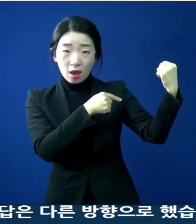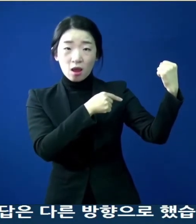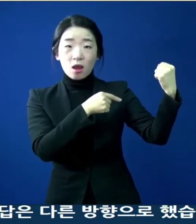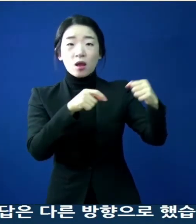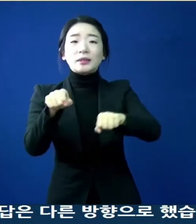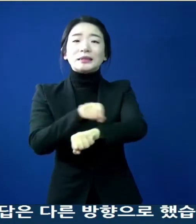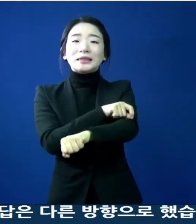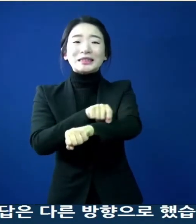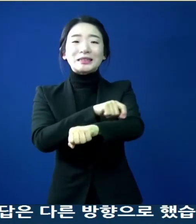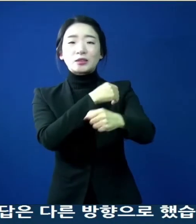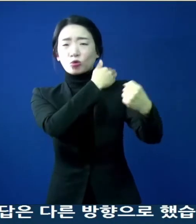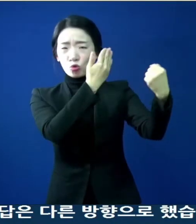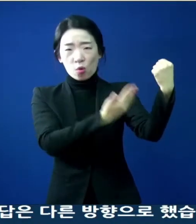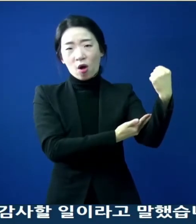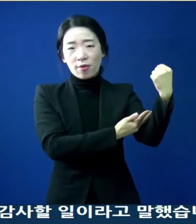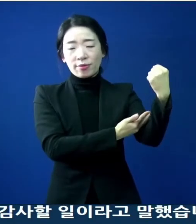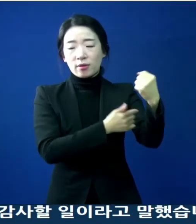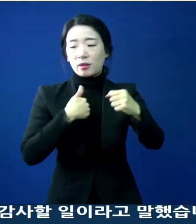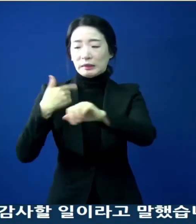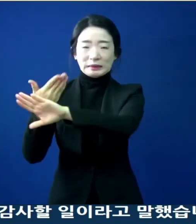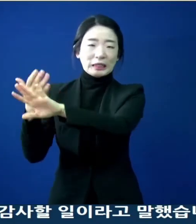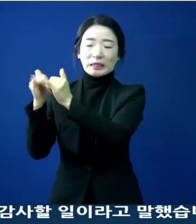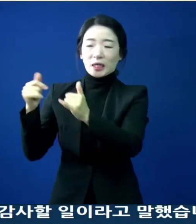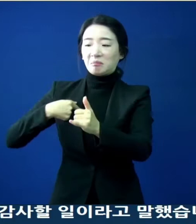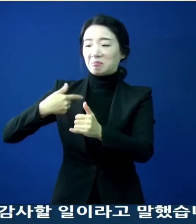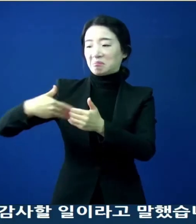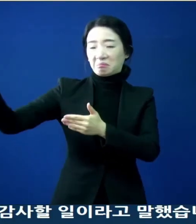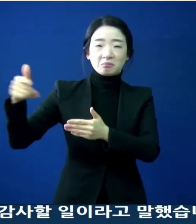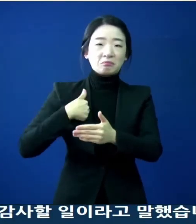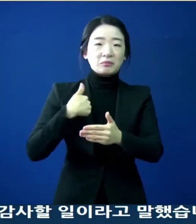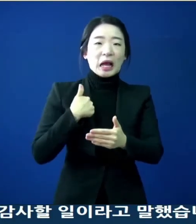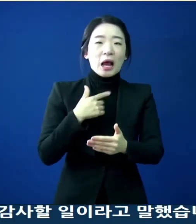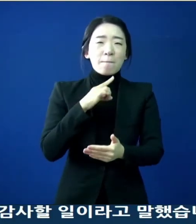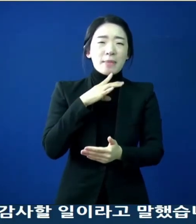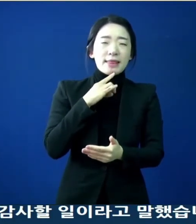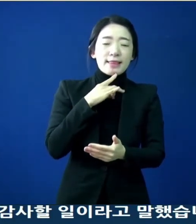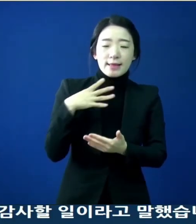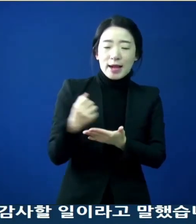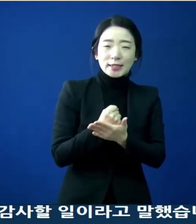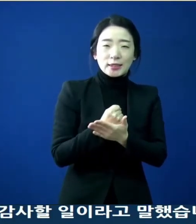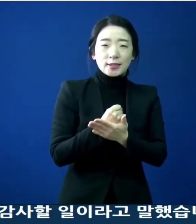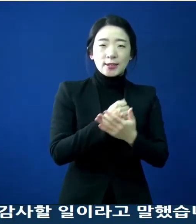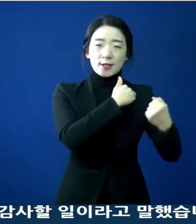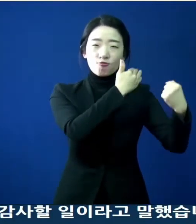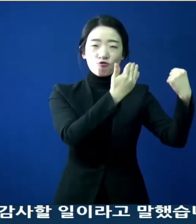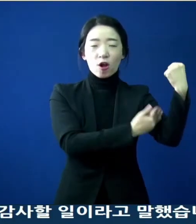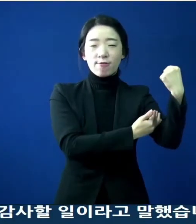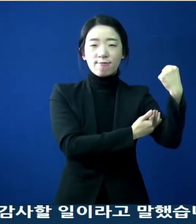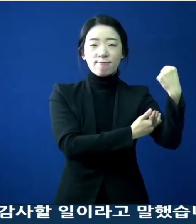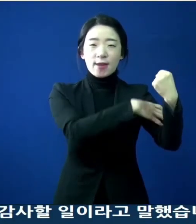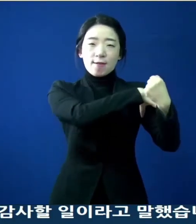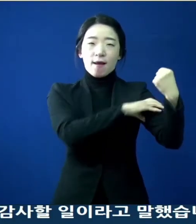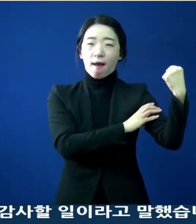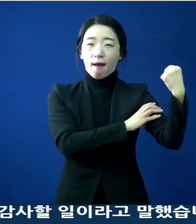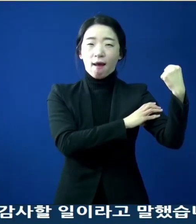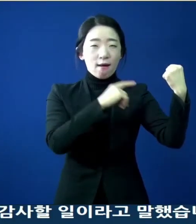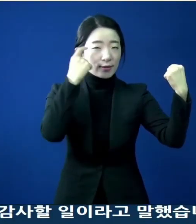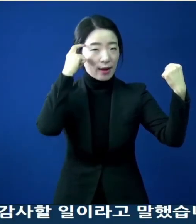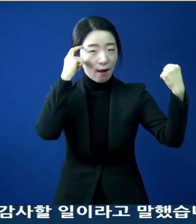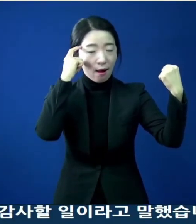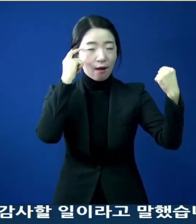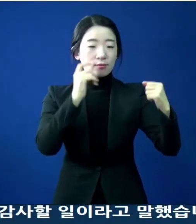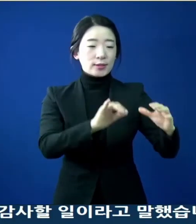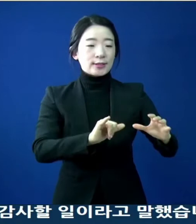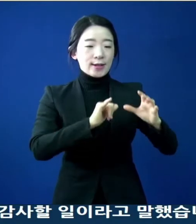특권처럼 느껴집니다. 다른 사람은 못 갖고 있고 나만 독점적으로 지배적으로 누리는 특권처럼, 그래서